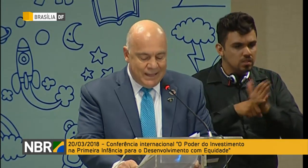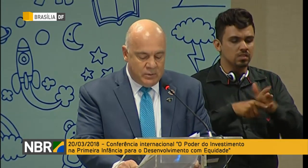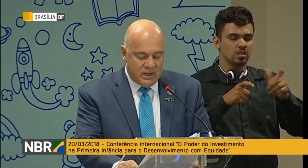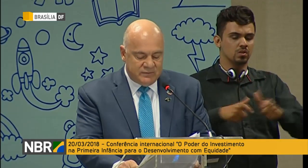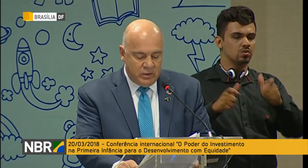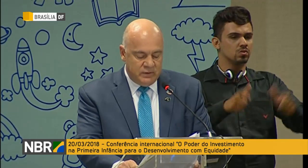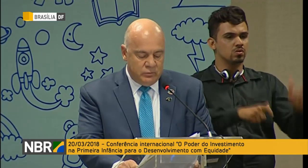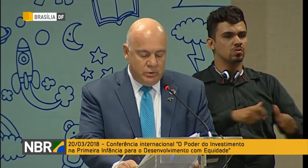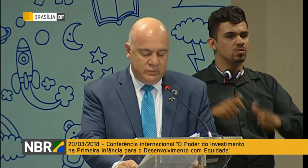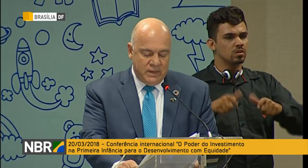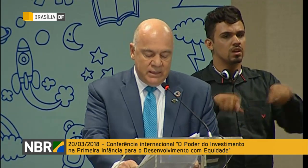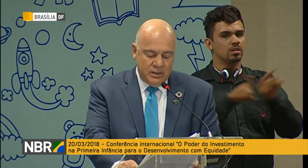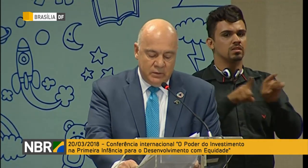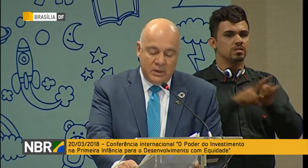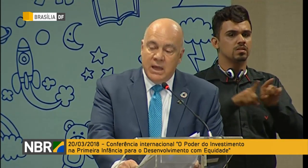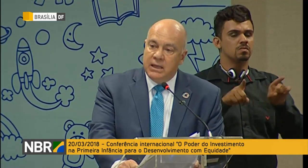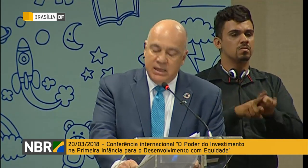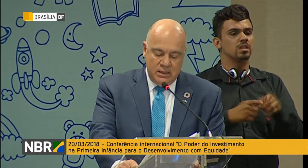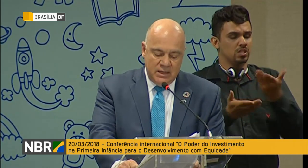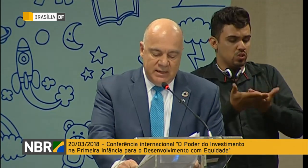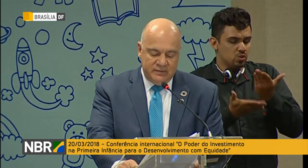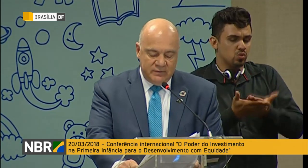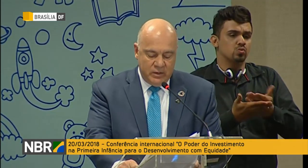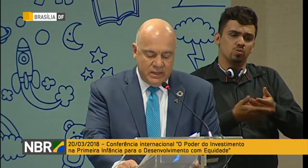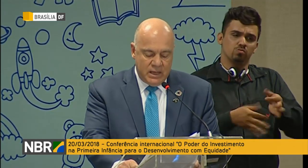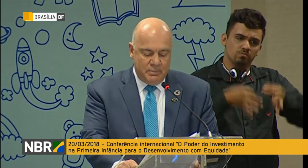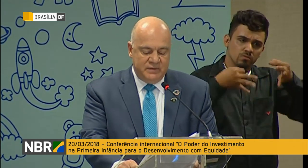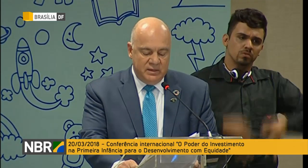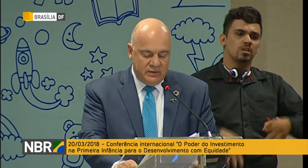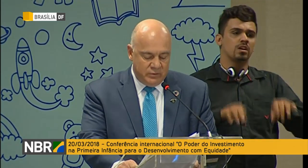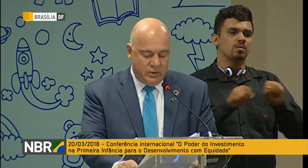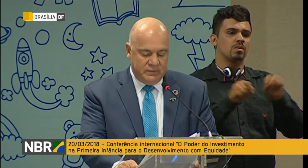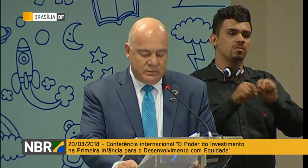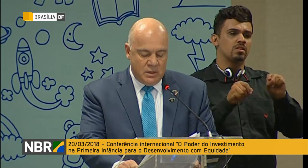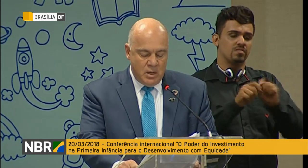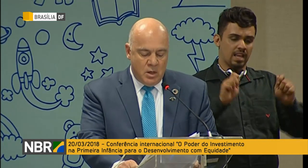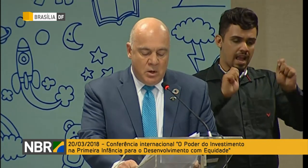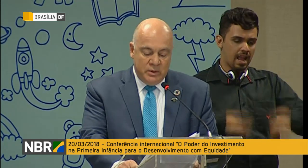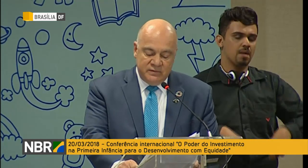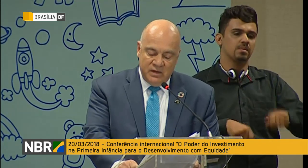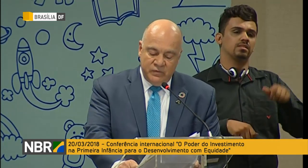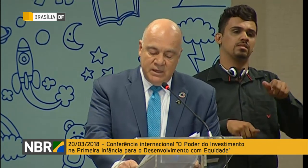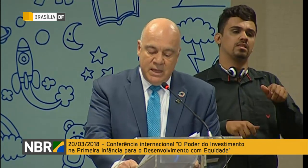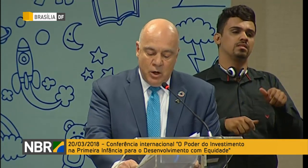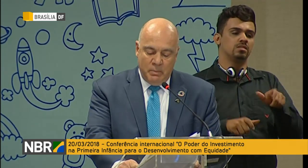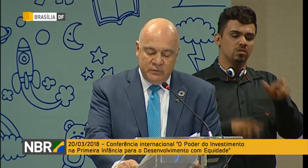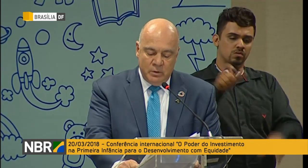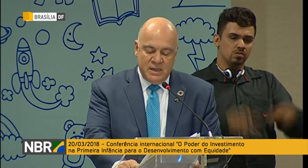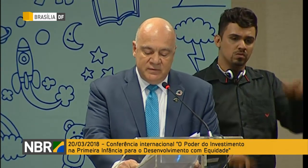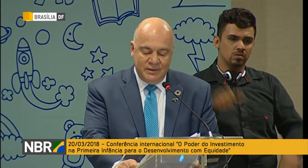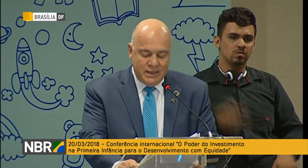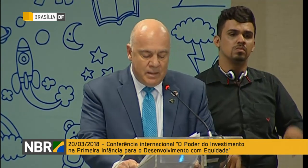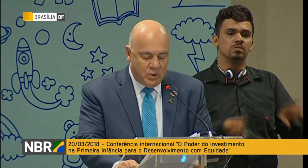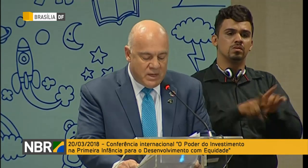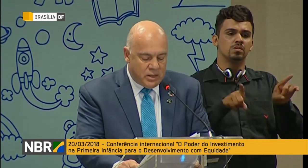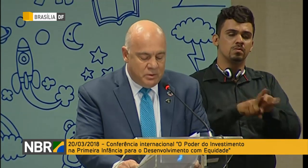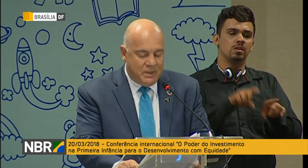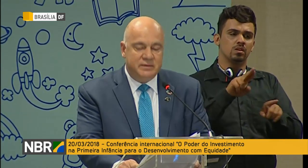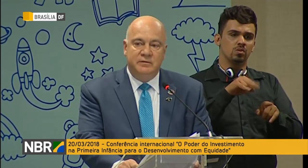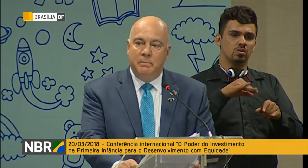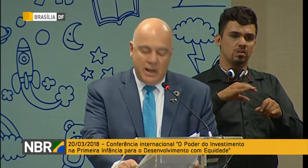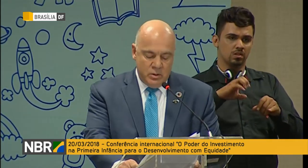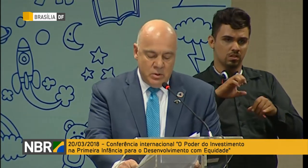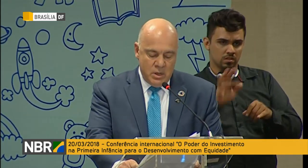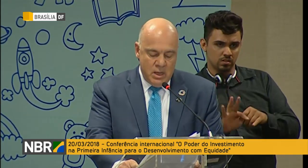conhecimento, elaboração de estudos técnicos e realização de capacitações. a UNICEF e a OPAS OMS têm apoiado